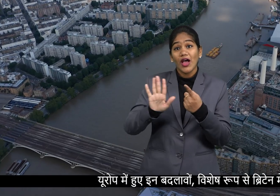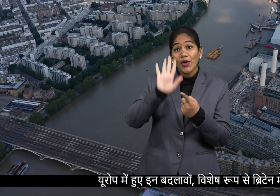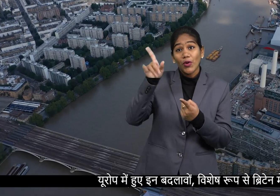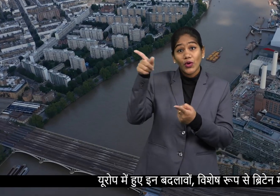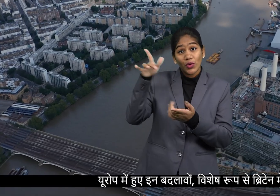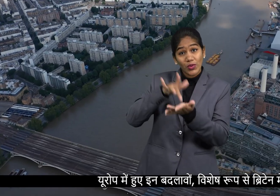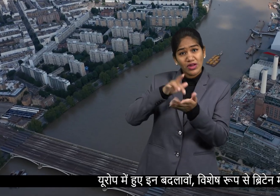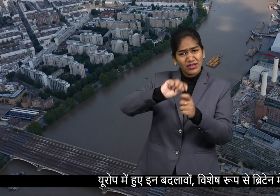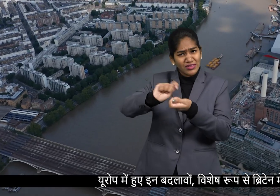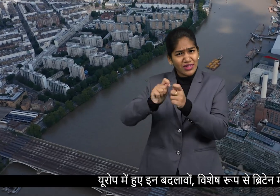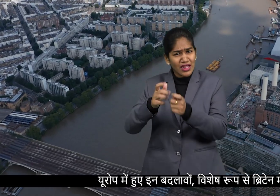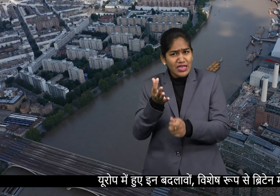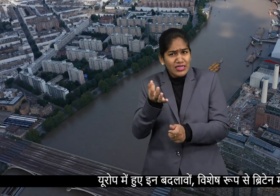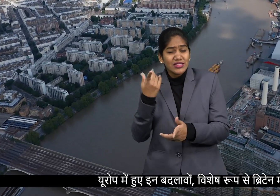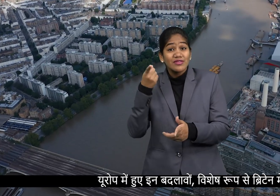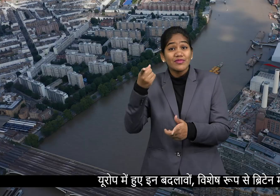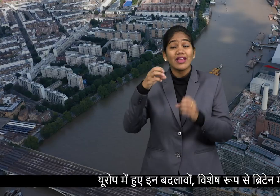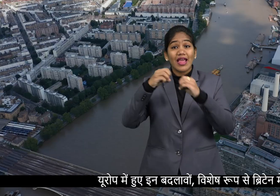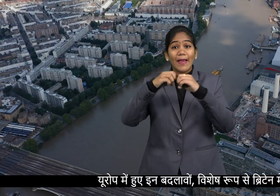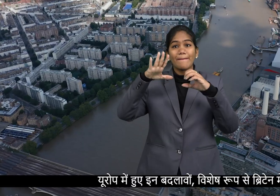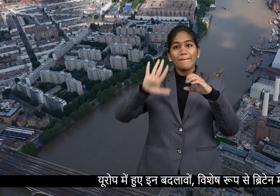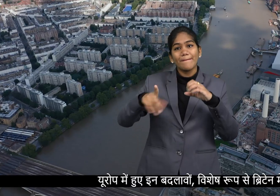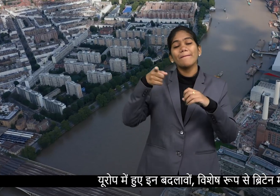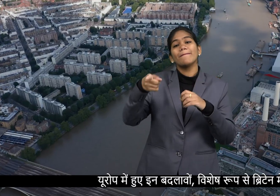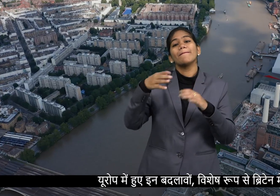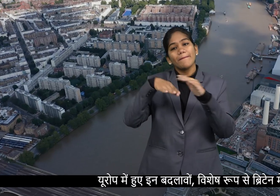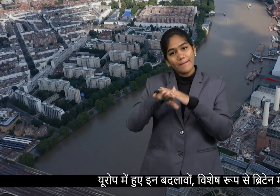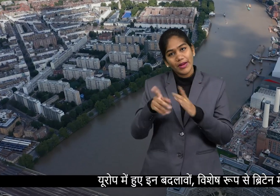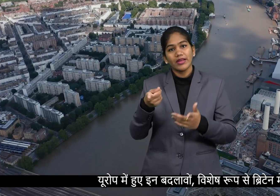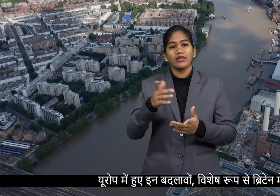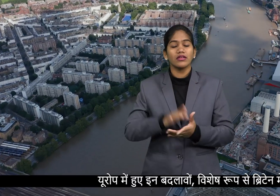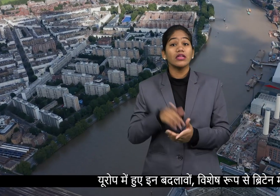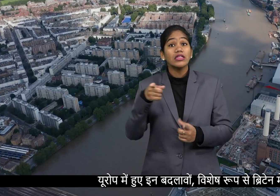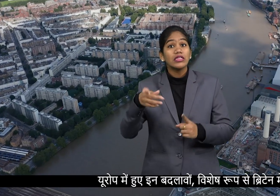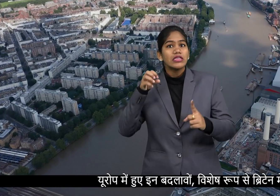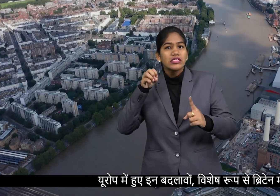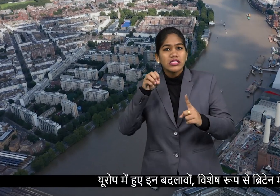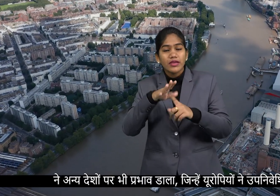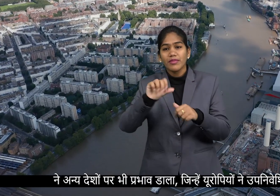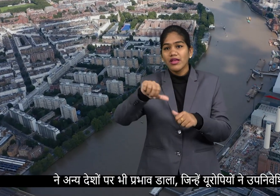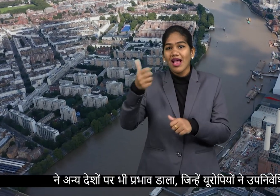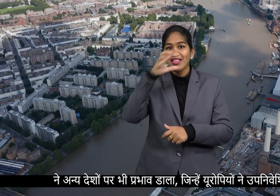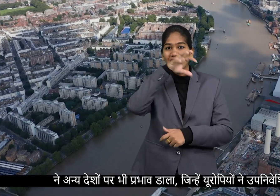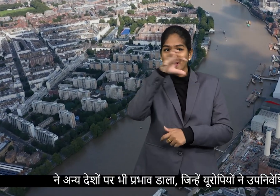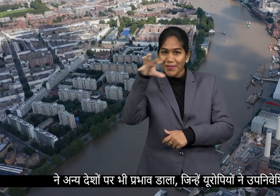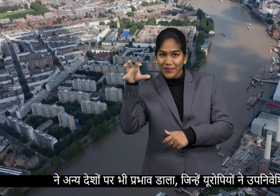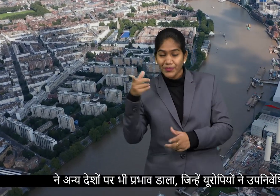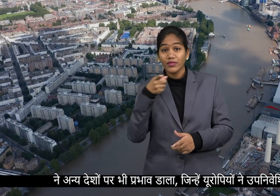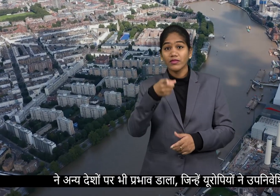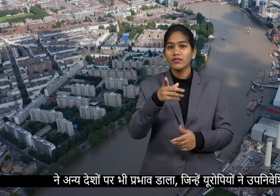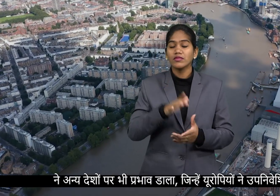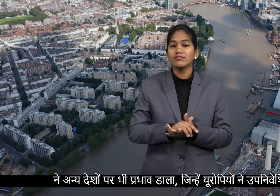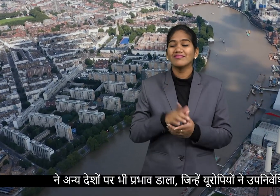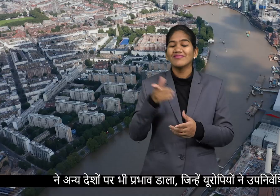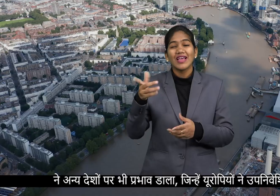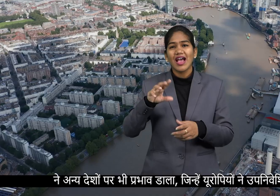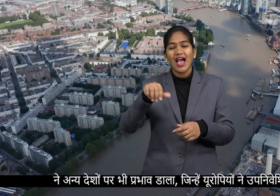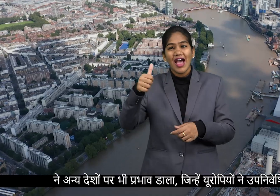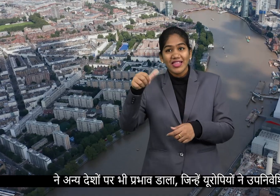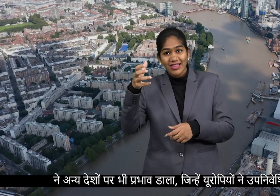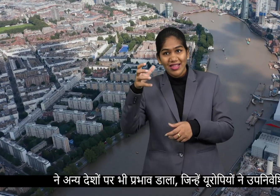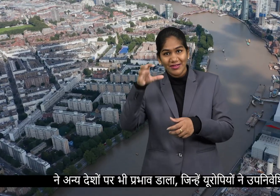हुए इन बदलावों, विशेष रूप से ब्रिटेन में, ने अन्य देशों पर